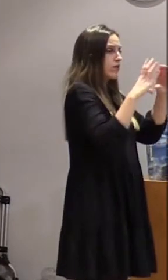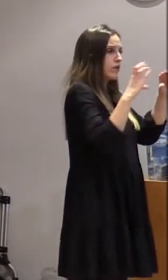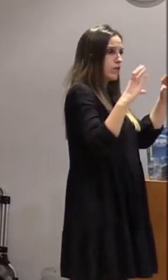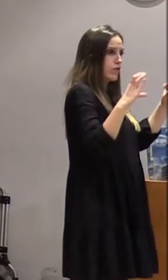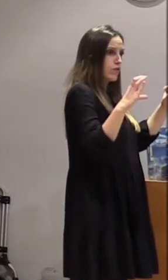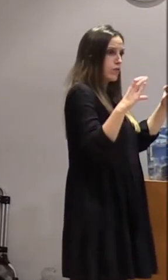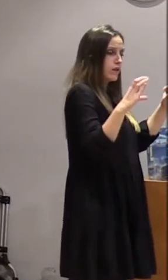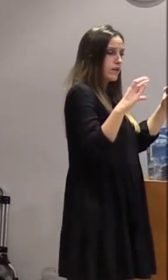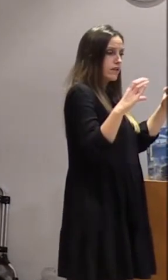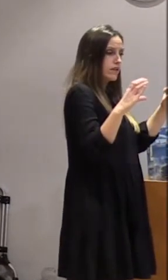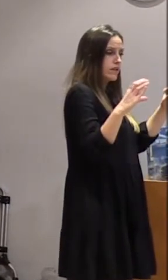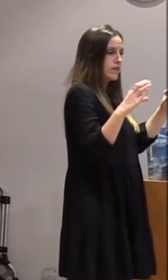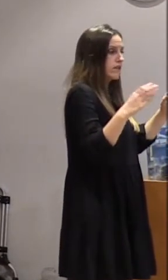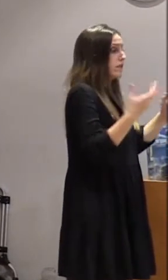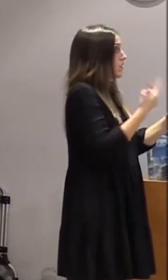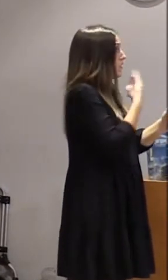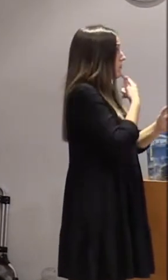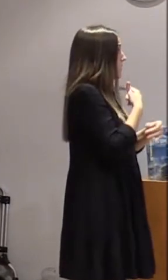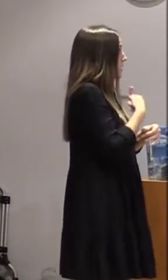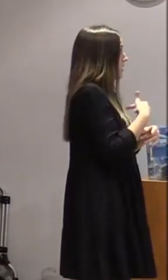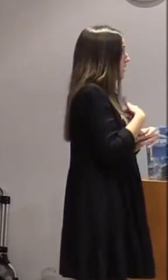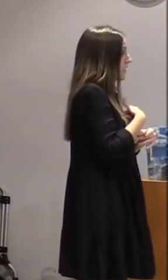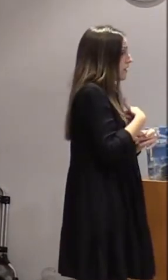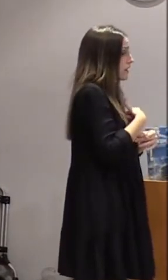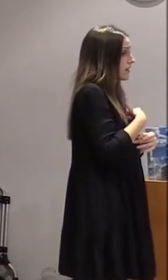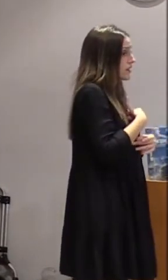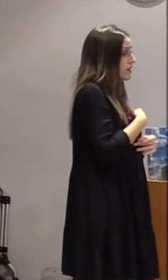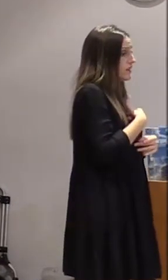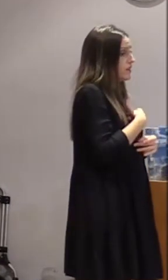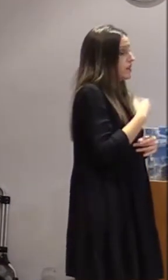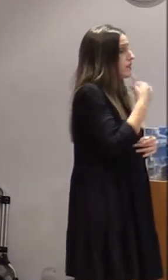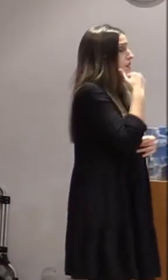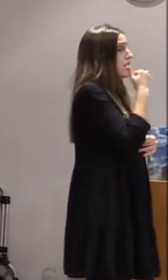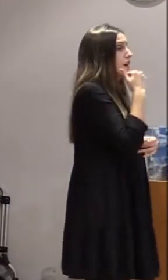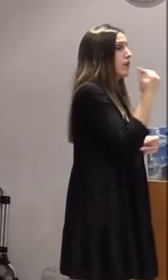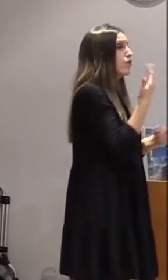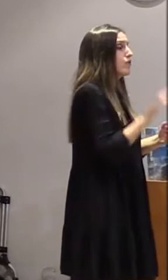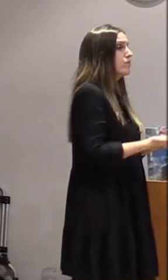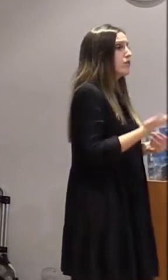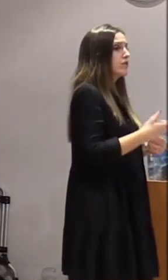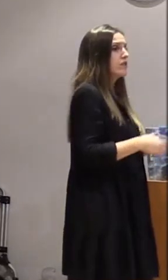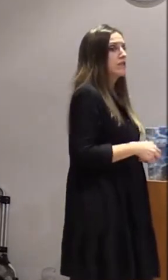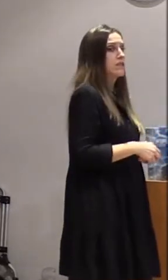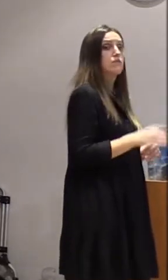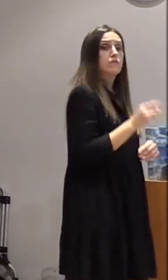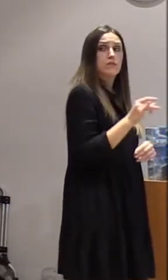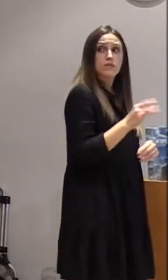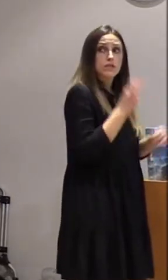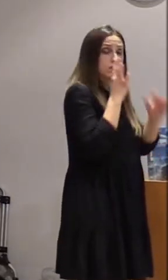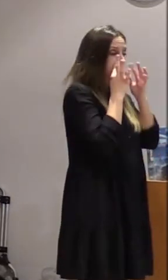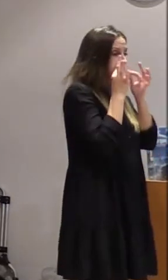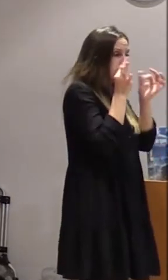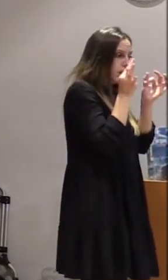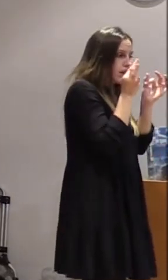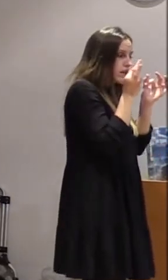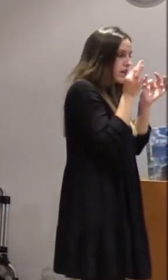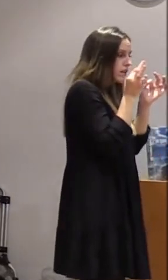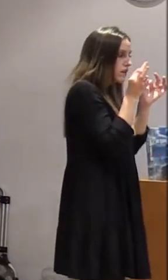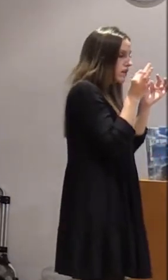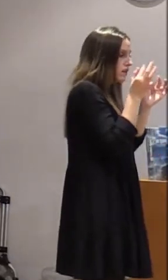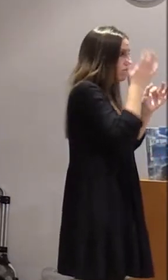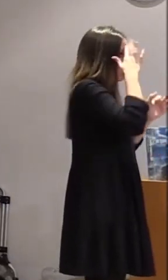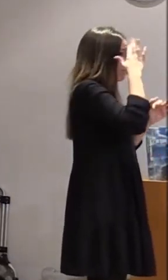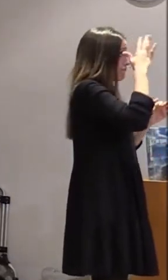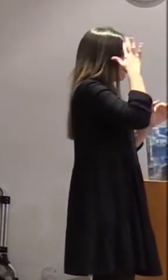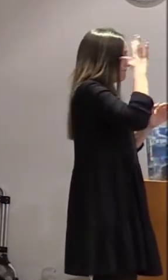o varios pintores, nos dan información de algo importante, y es que, sí, Dalí lucubraba y